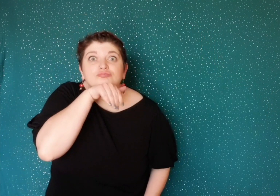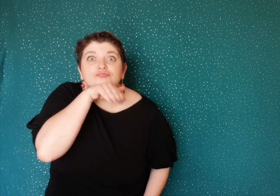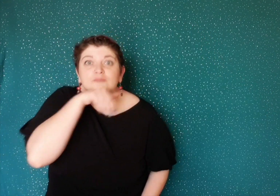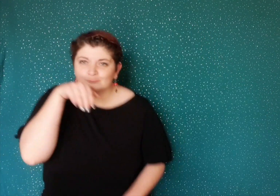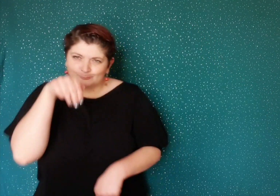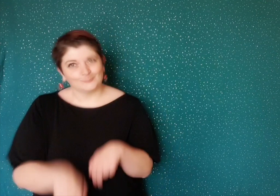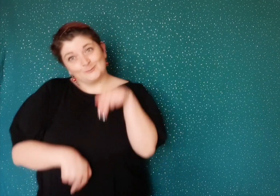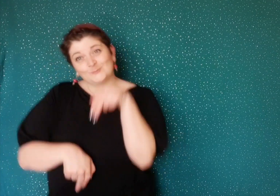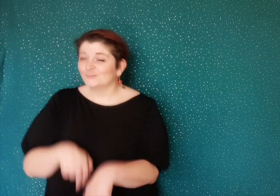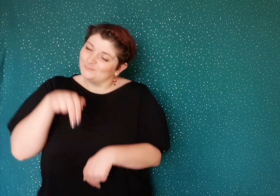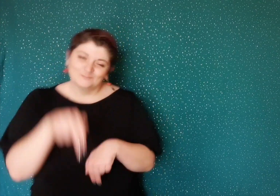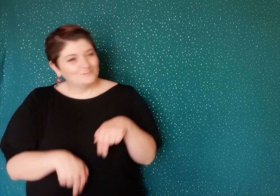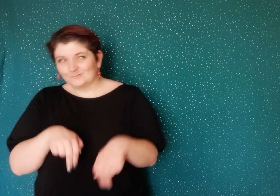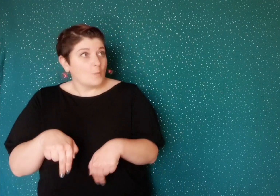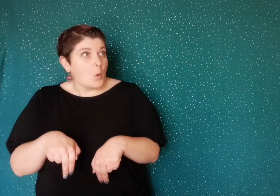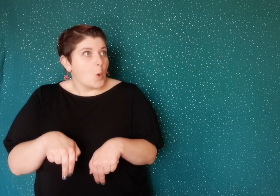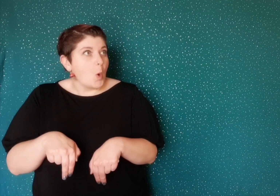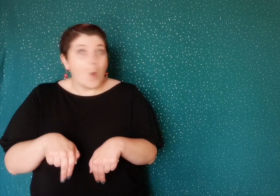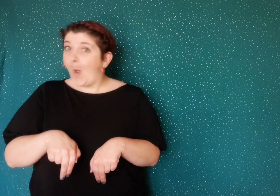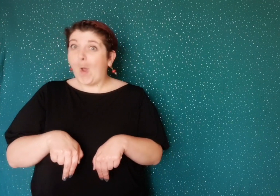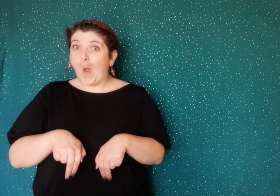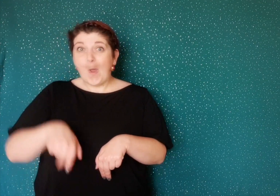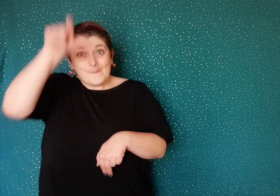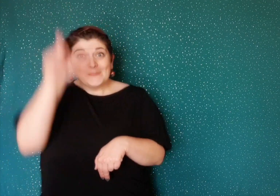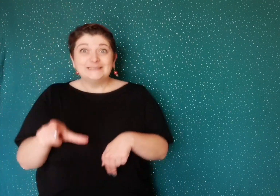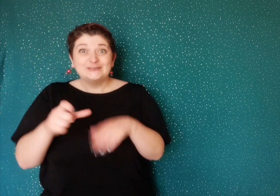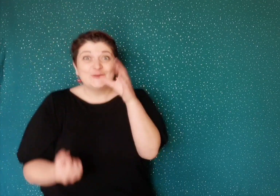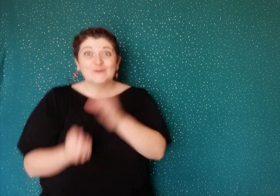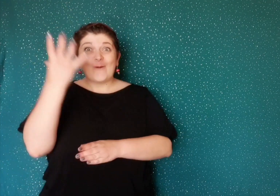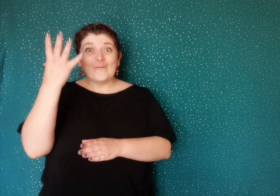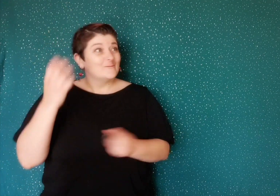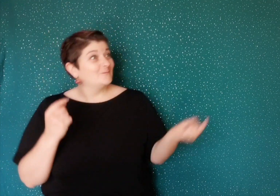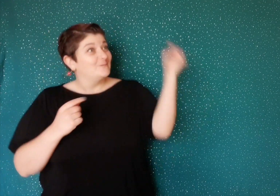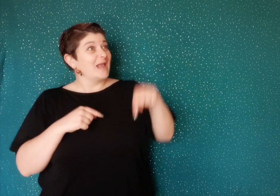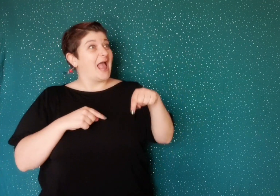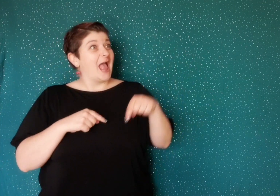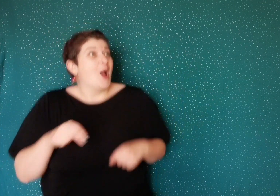Les chèvres de la montagne étaient très contentes d'avoir une visiteuse,